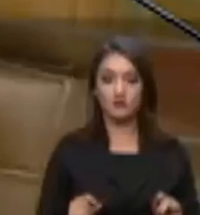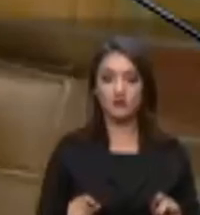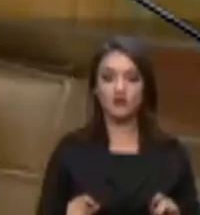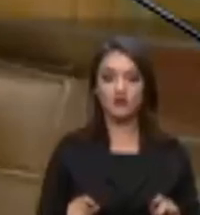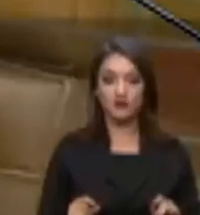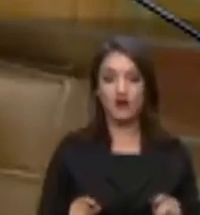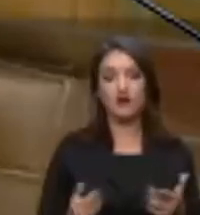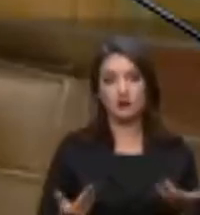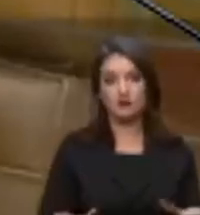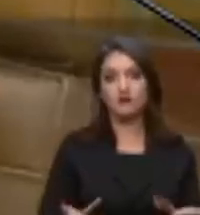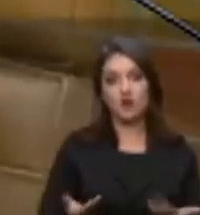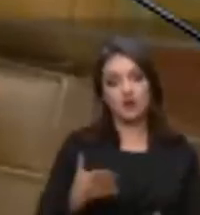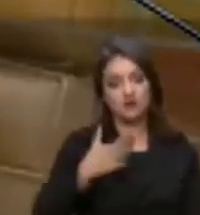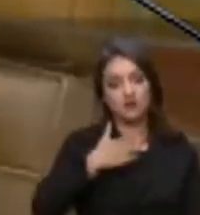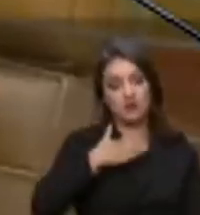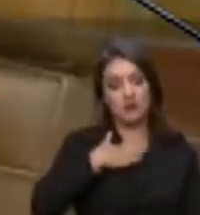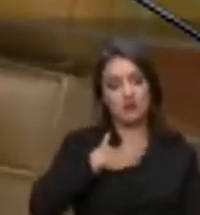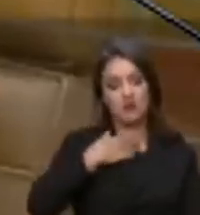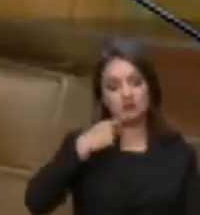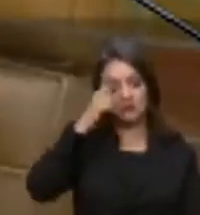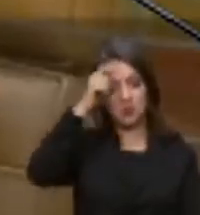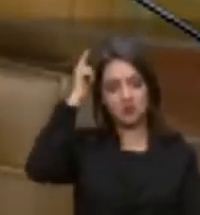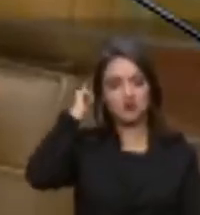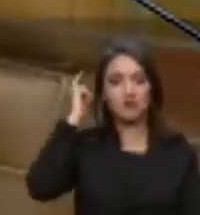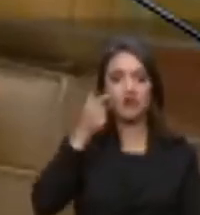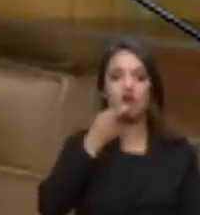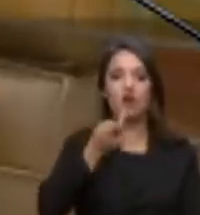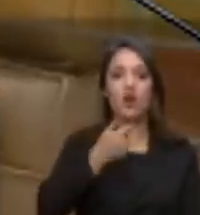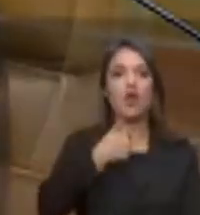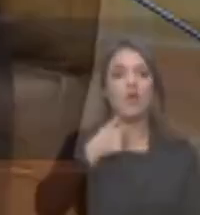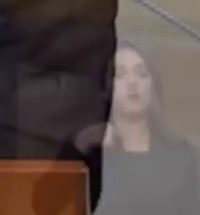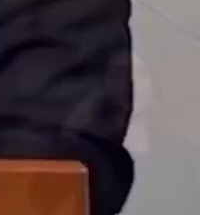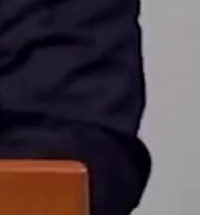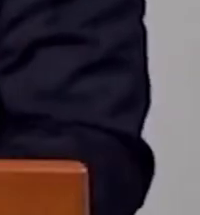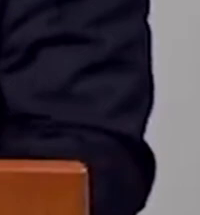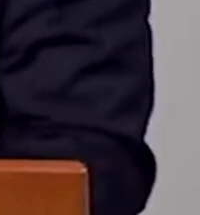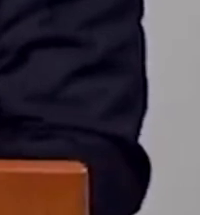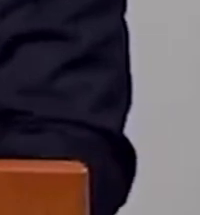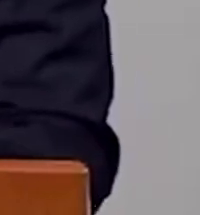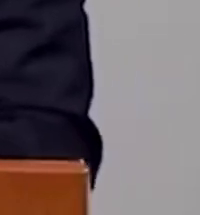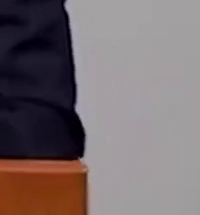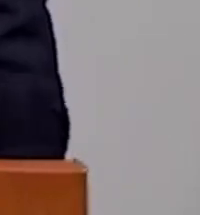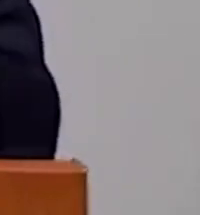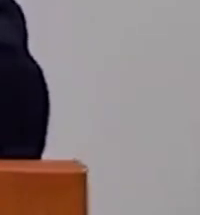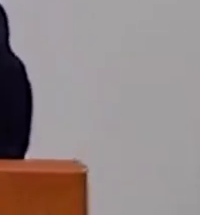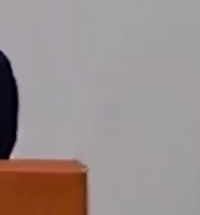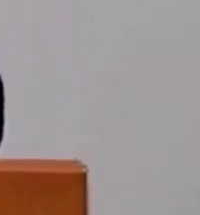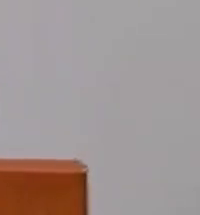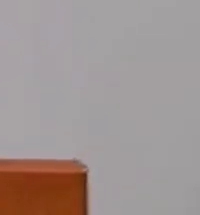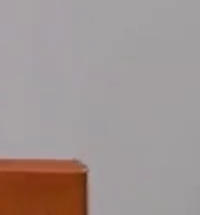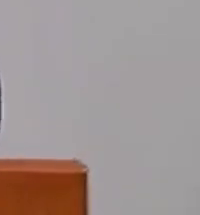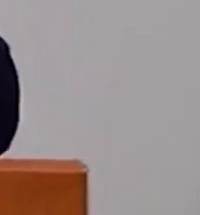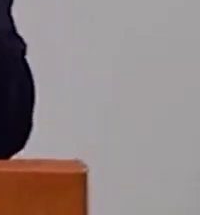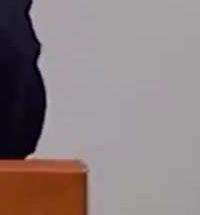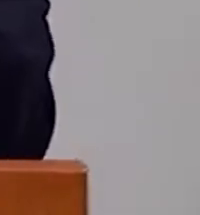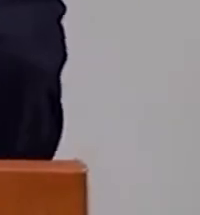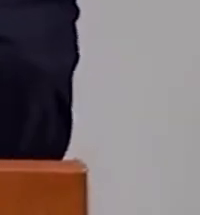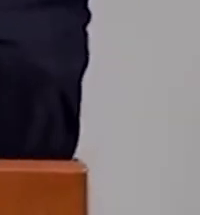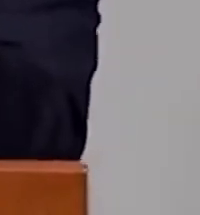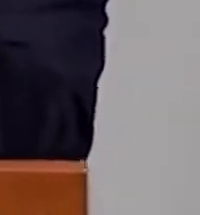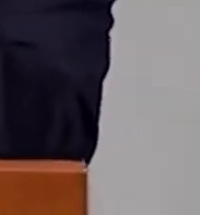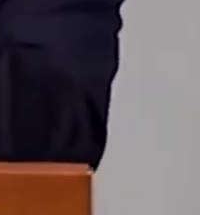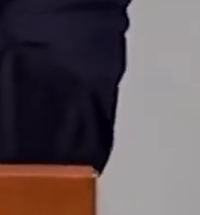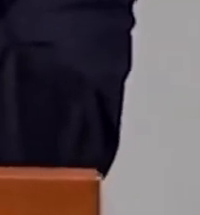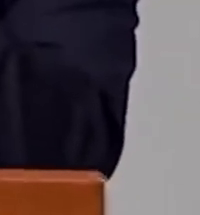que foi encontrada na casa do ex-ministro da Justiça, Anderson Torres. Preso desde o dia 14 de janeiro, Anderson Torres